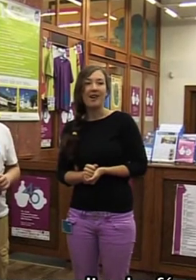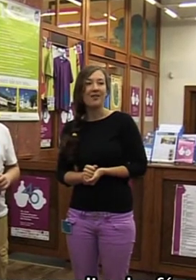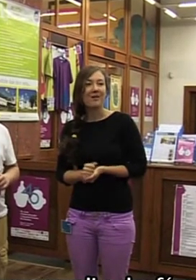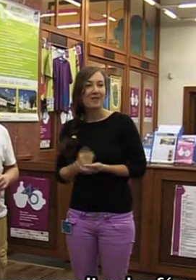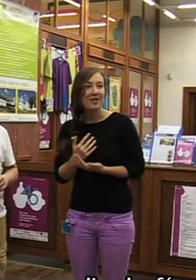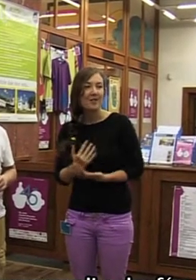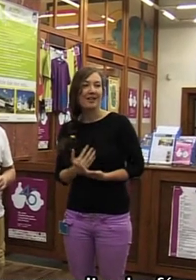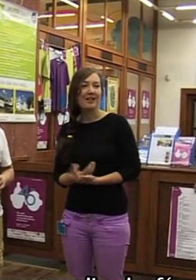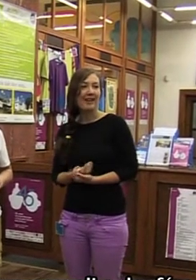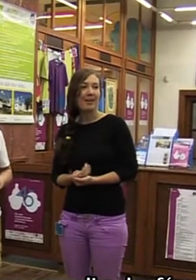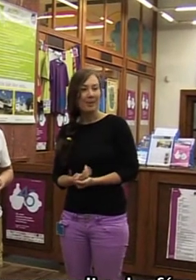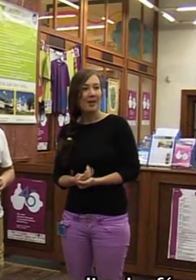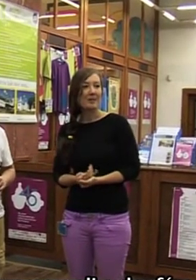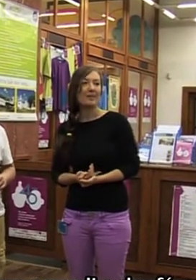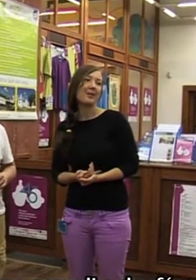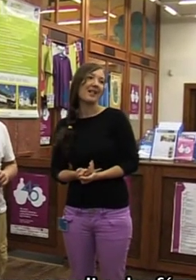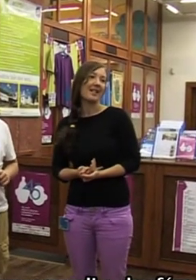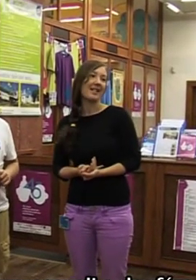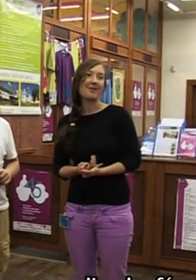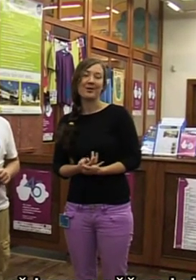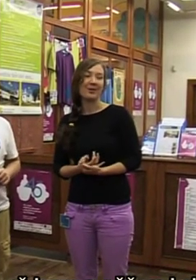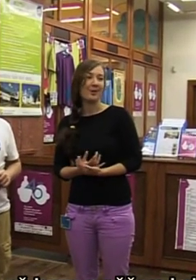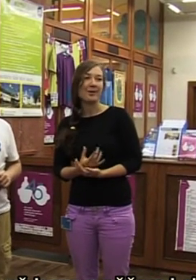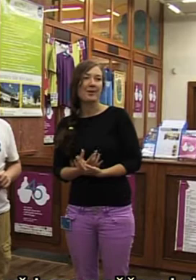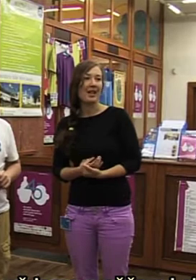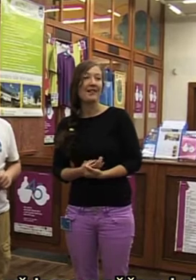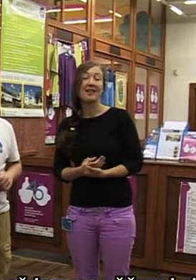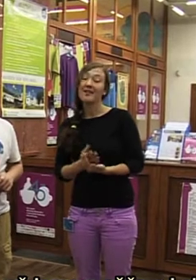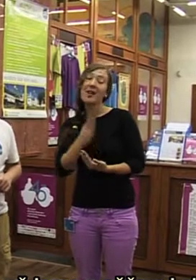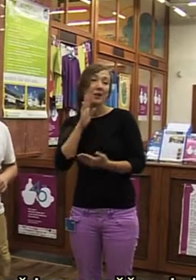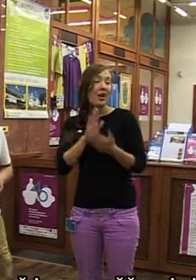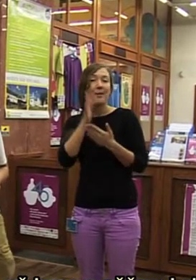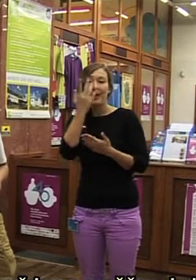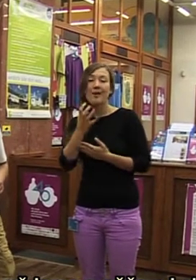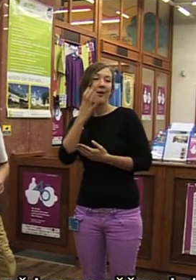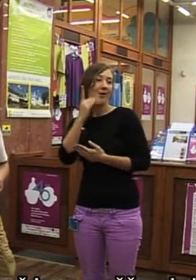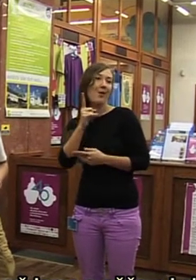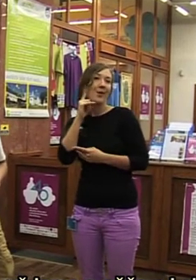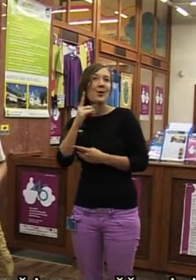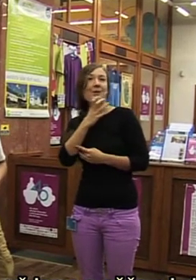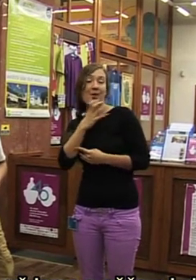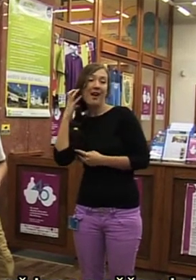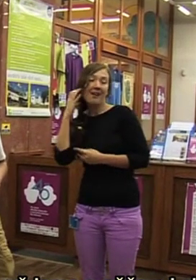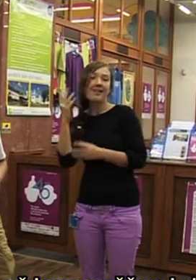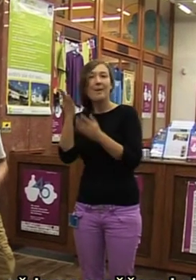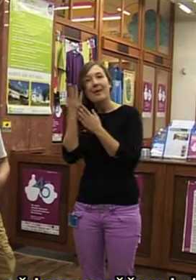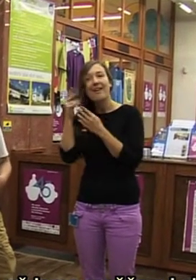doufám, že se ještě povede nějaká podobná spolupráce. Povede, už jsme o něčem i jsme si naznačovali s panem Procházkou.